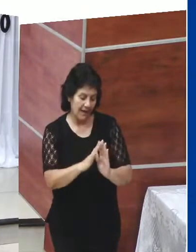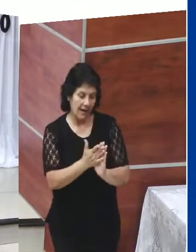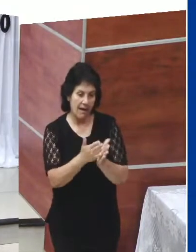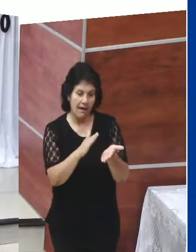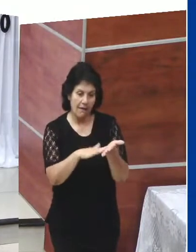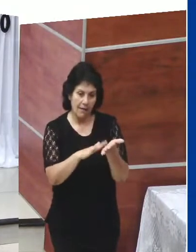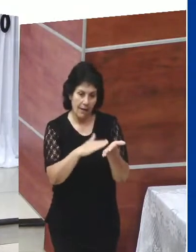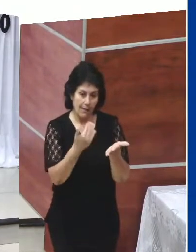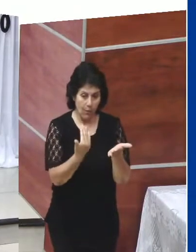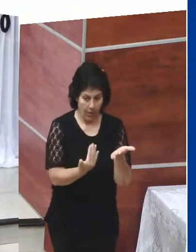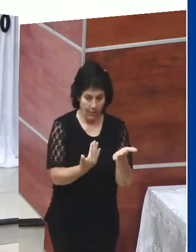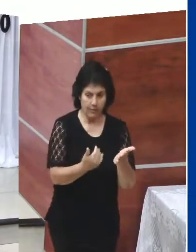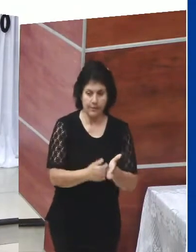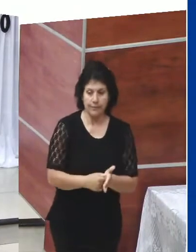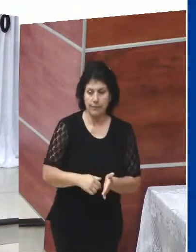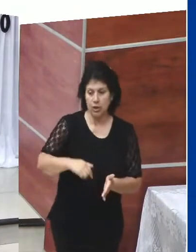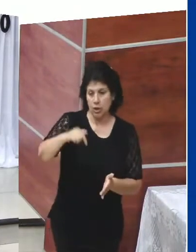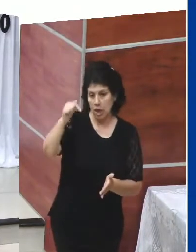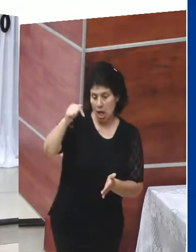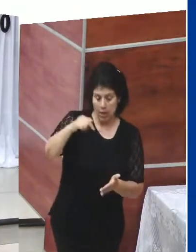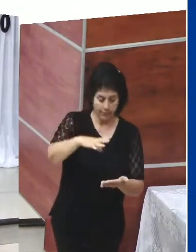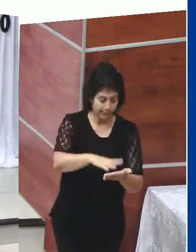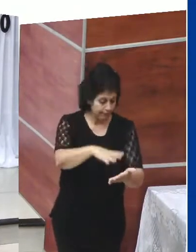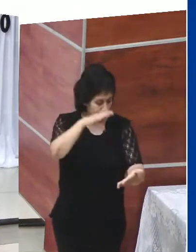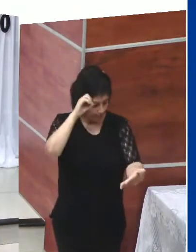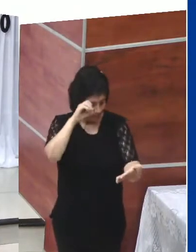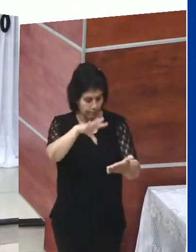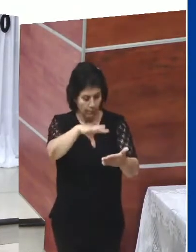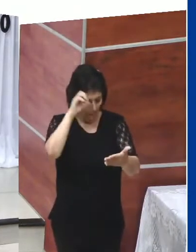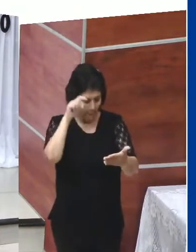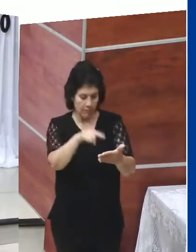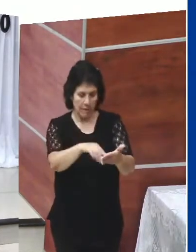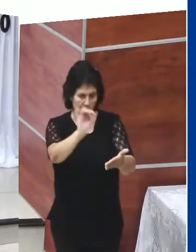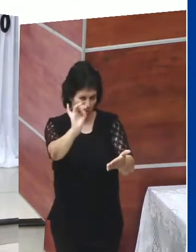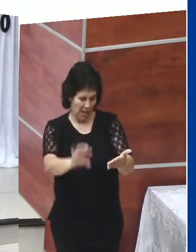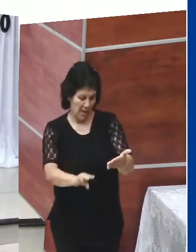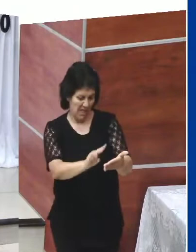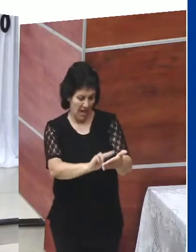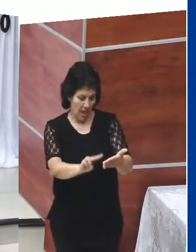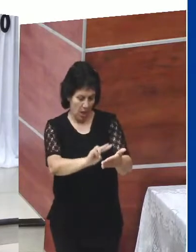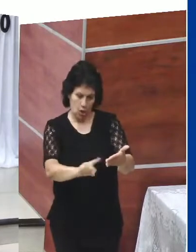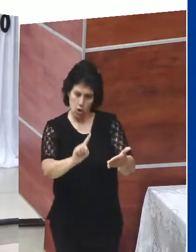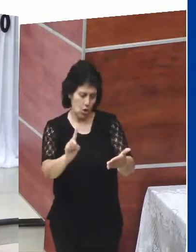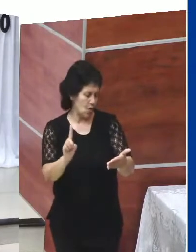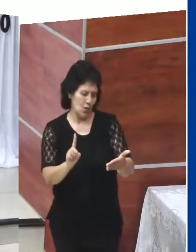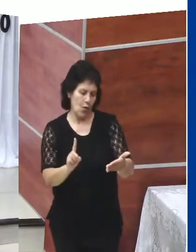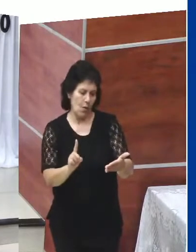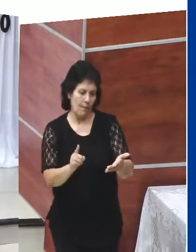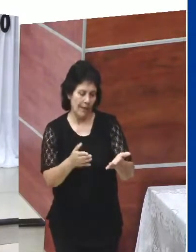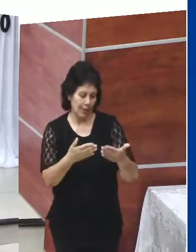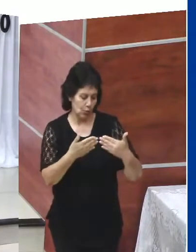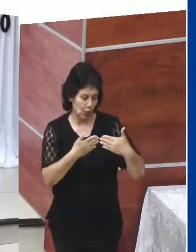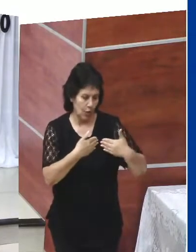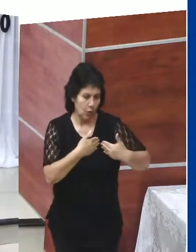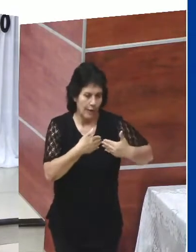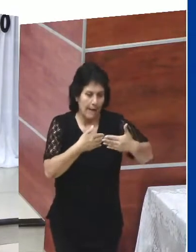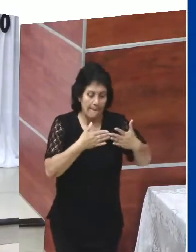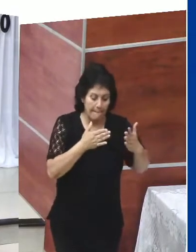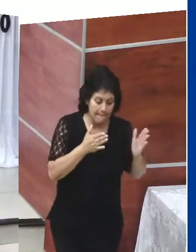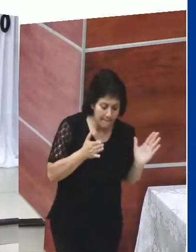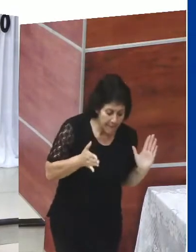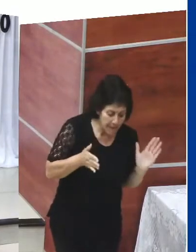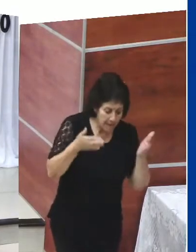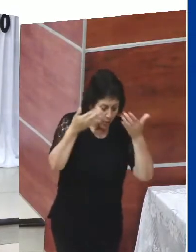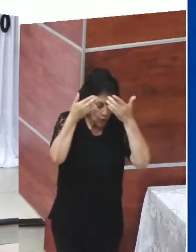Dios. Y hablo de asimilar, no solamente de leer. Hablo de que entre y produzca efecto